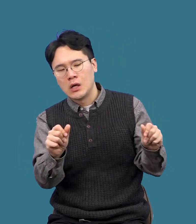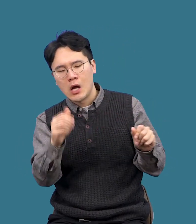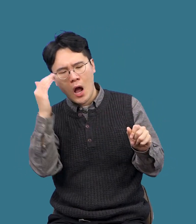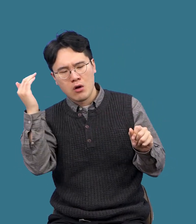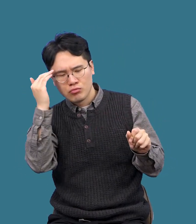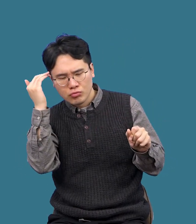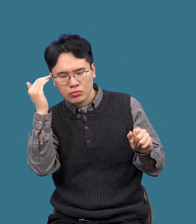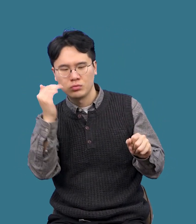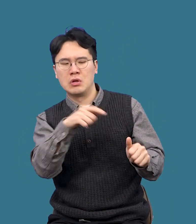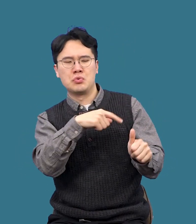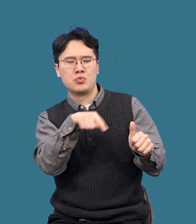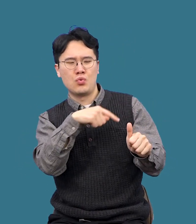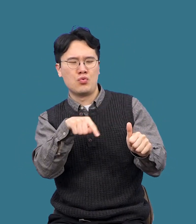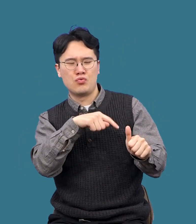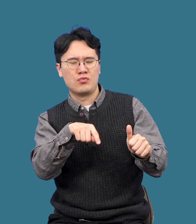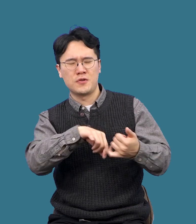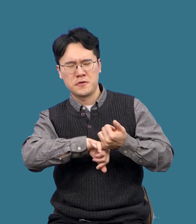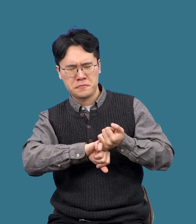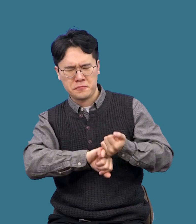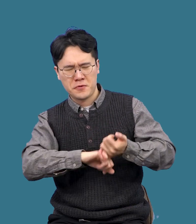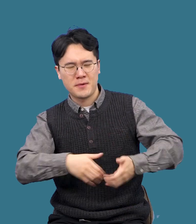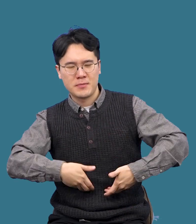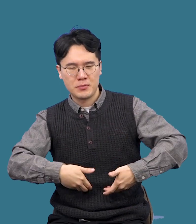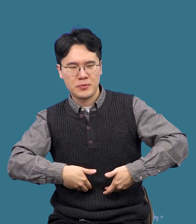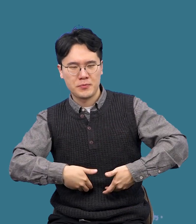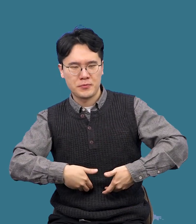지도자 한 분이 있었어요.